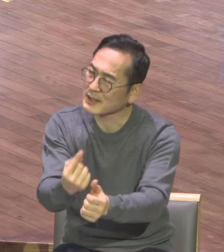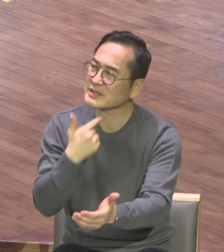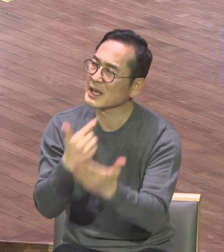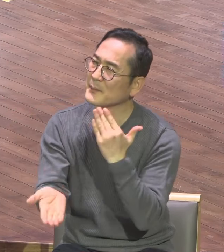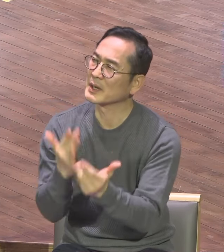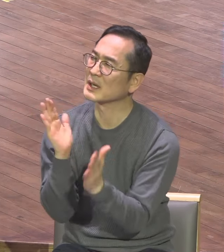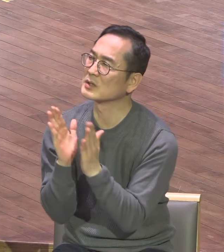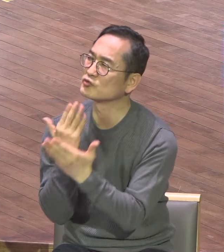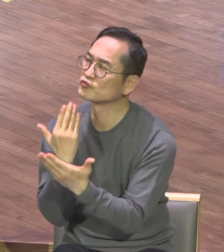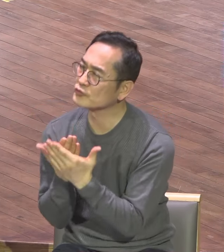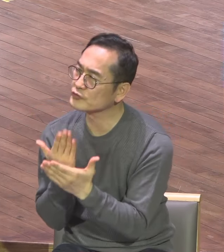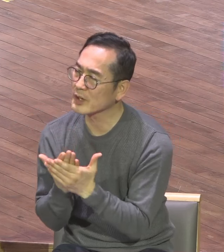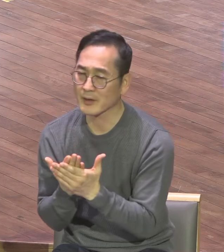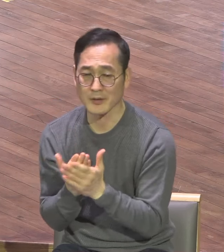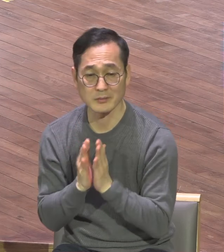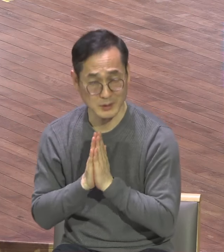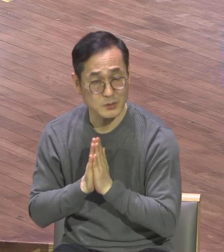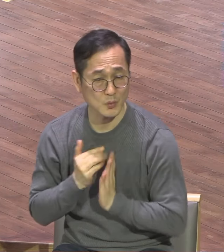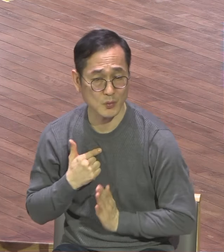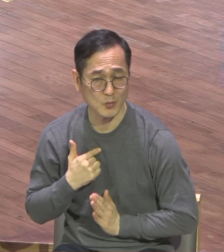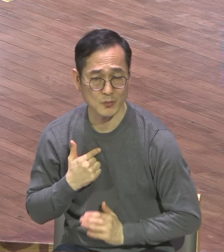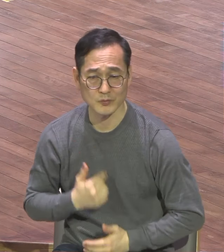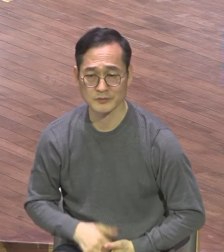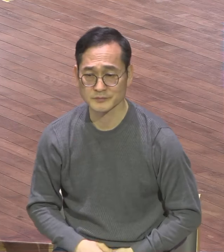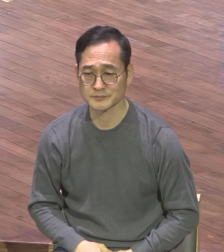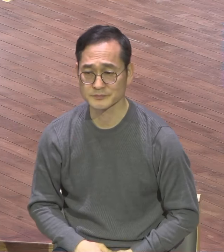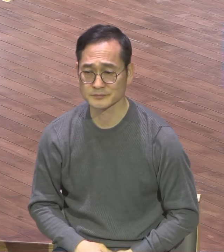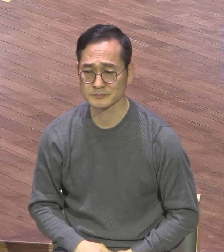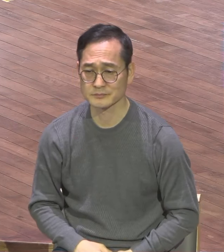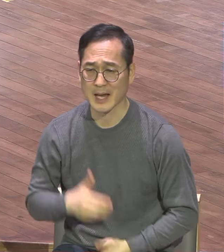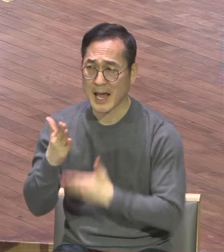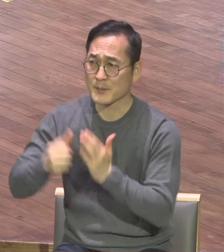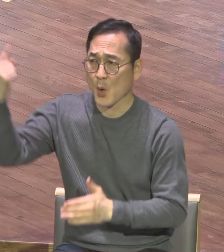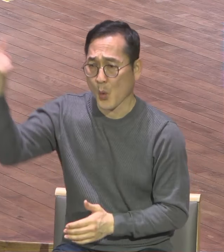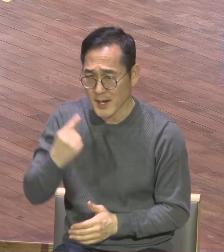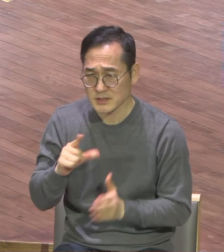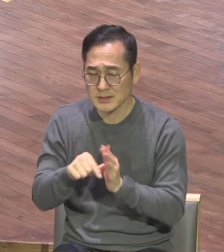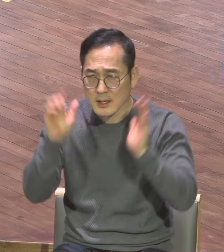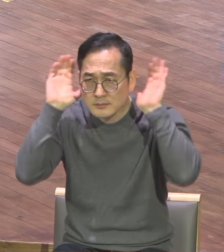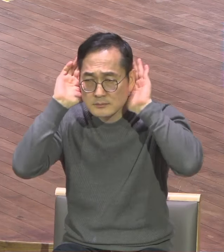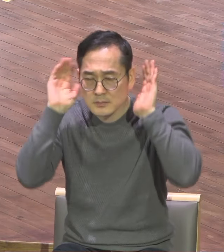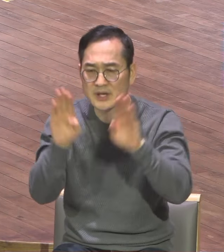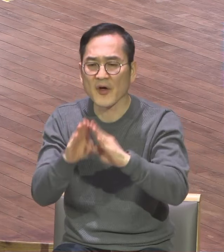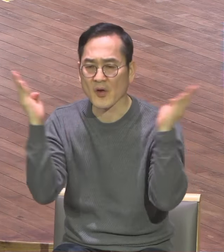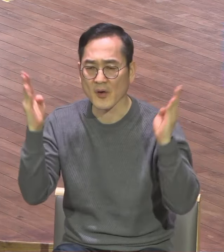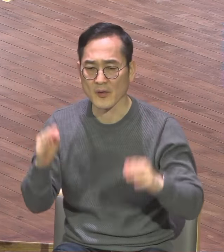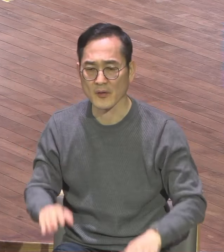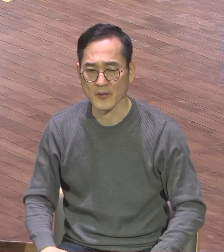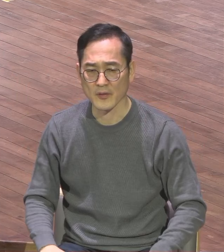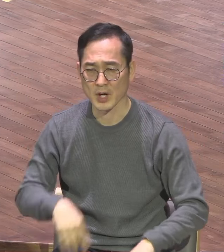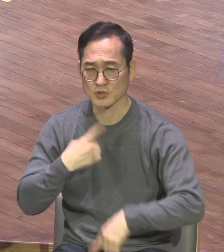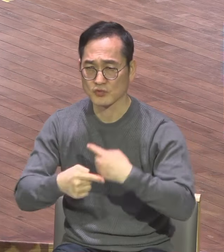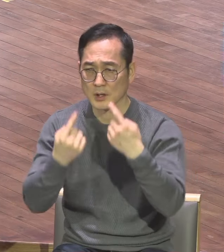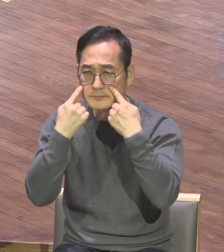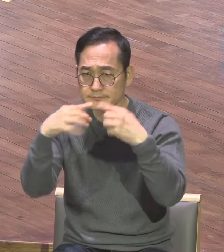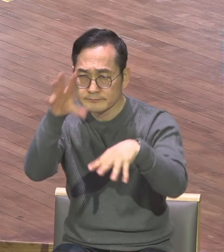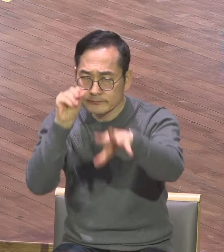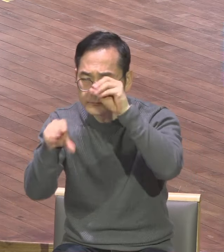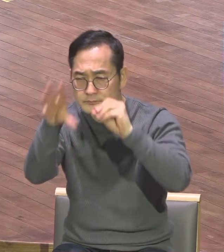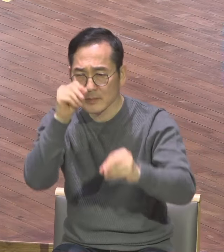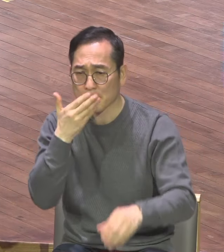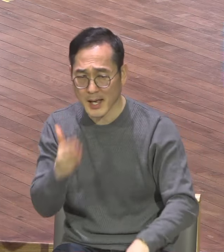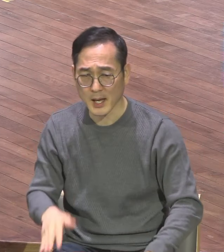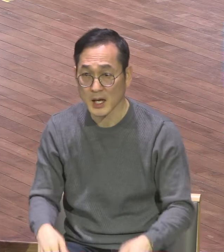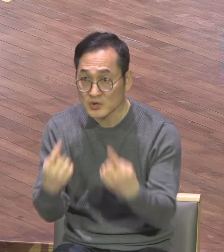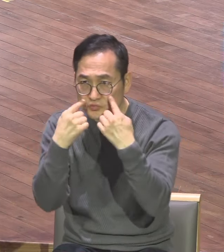하여 주옵소서. 그래야 이 말씀이 귀에 들어지요. 귀가 있으나 듣지 못하고 입에서는 말하지 못하고 눈이 있으나 보지